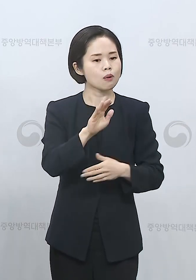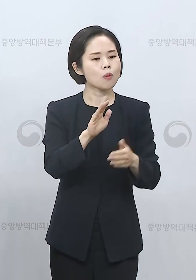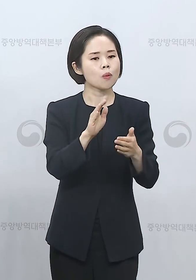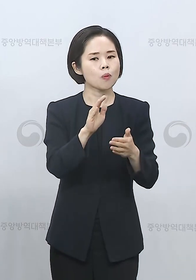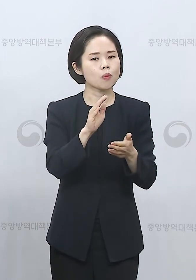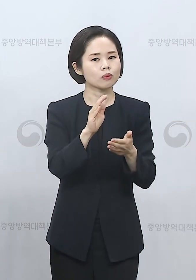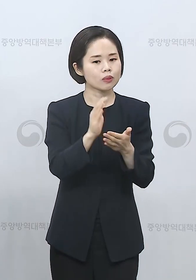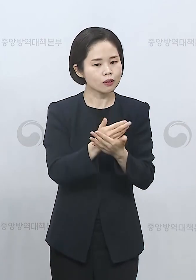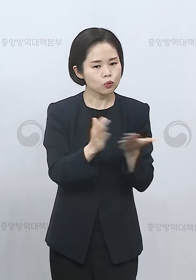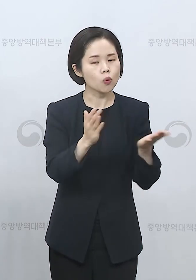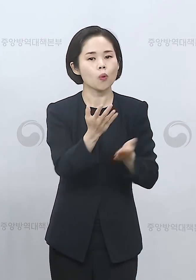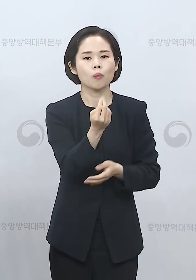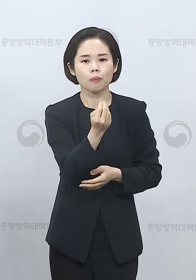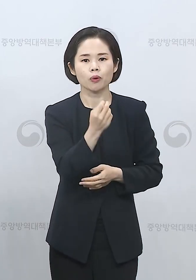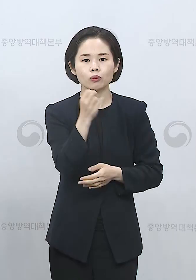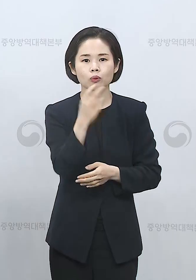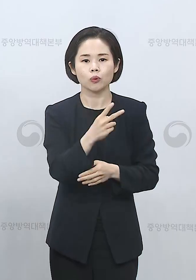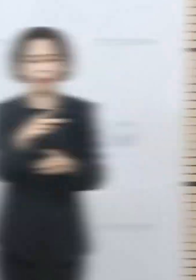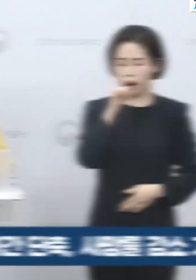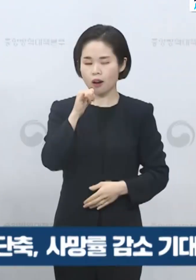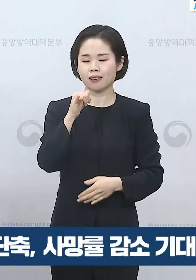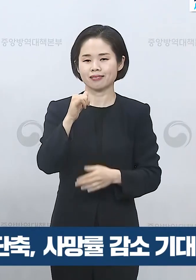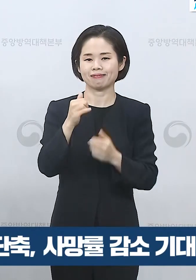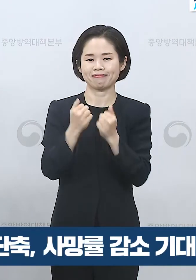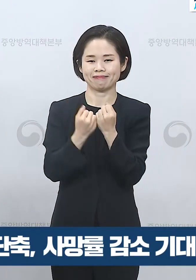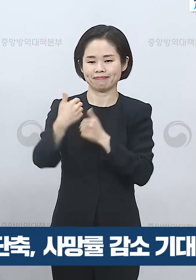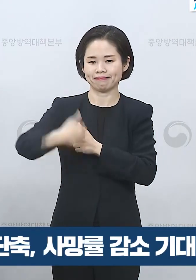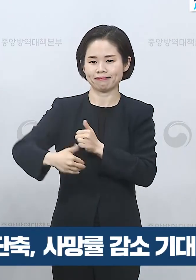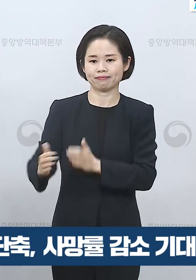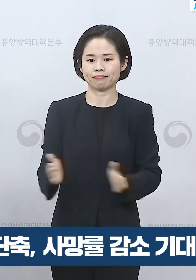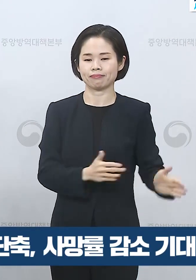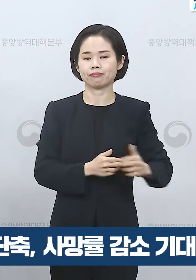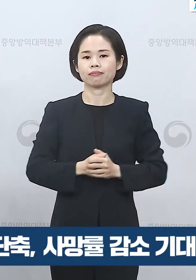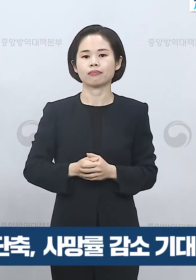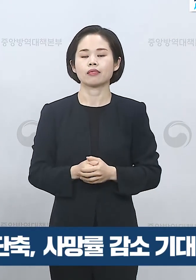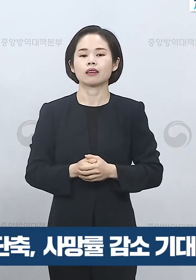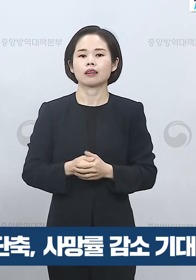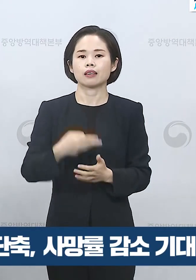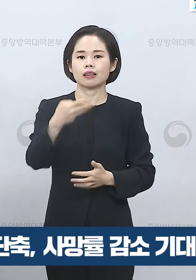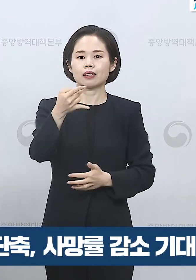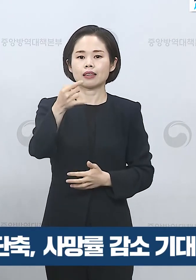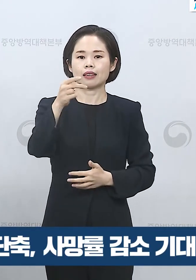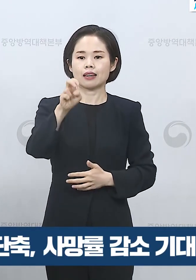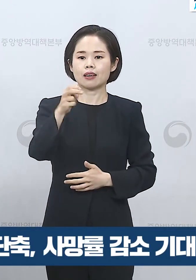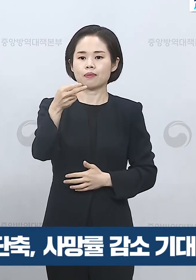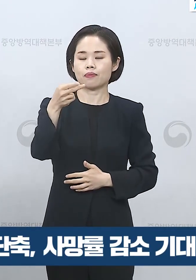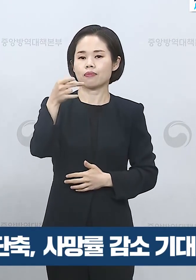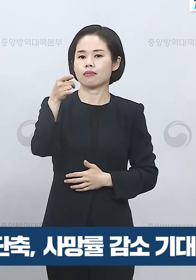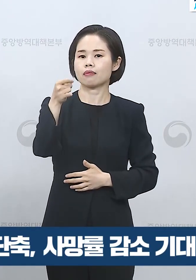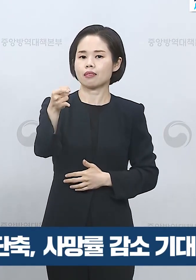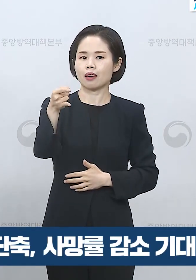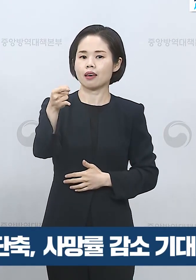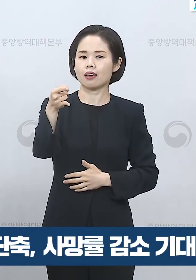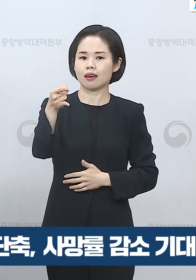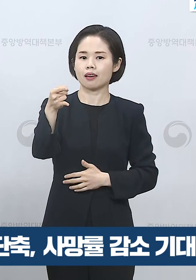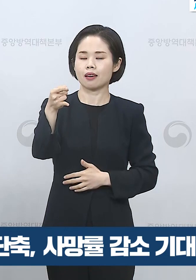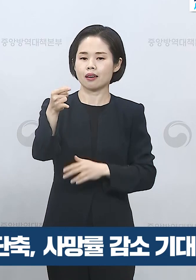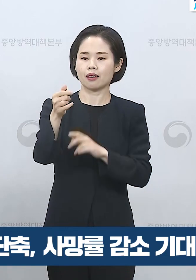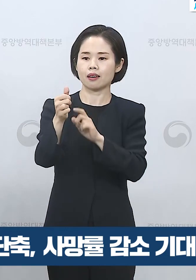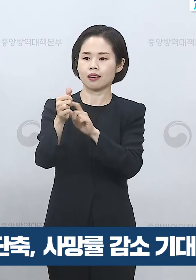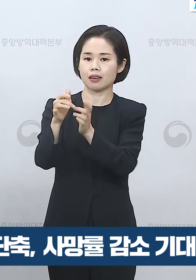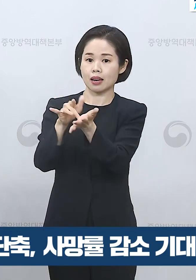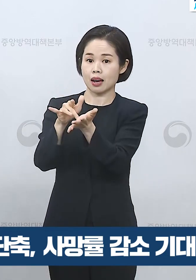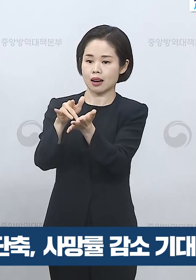기간이 빨라질지 이런 것 좀 설명을 부탁드리고요. 이제 렘데시비르는 이제 여러 임상 시험을 통해서